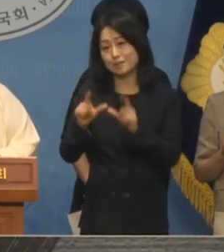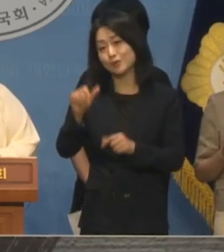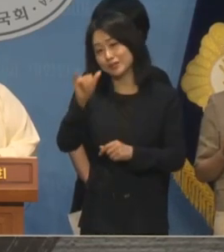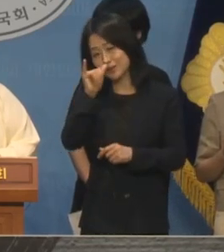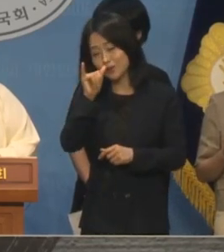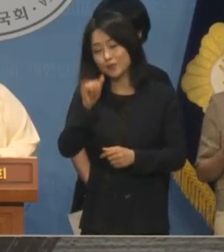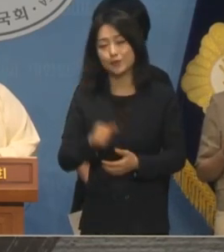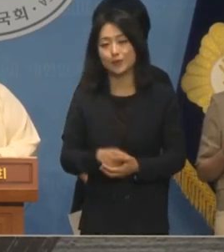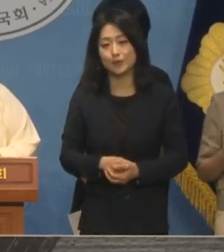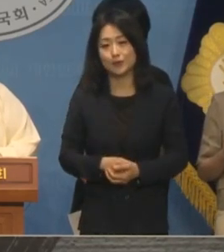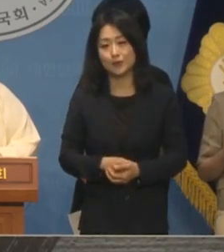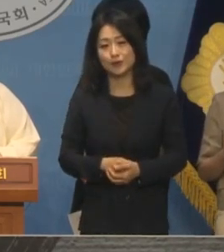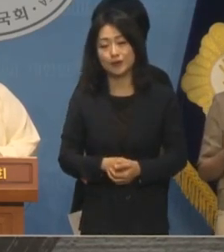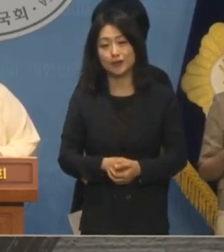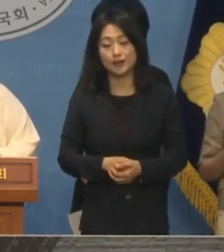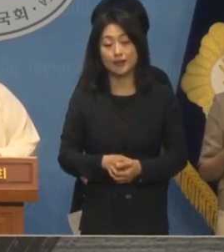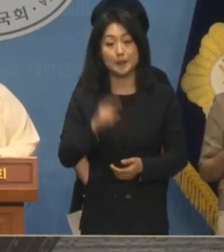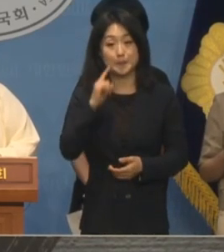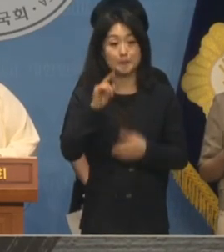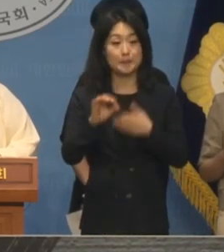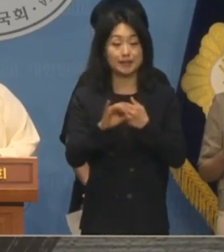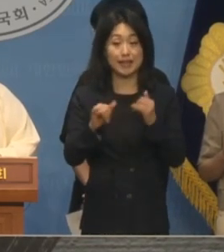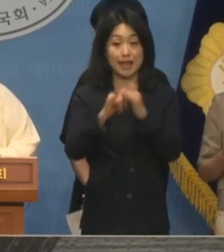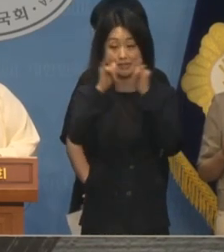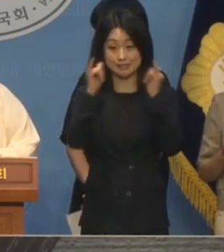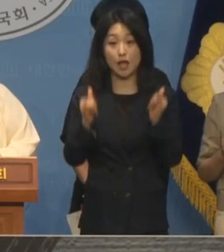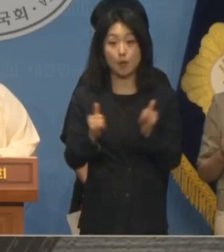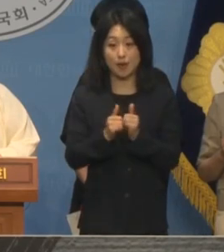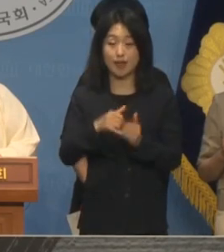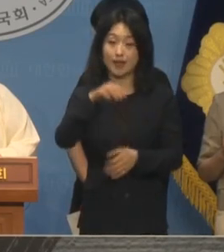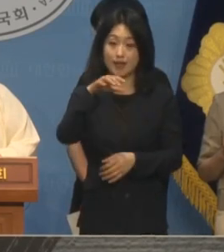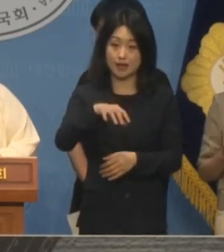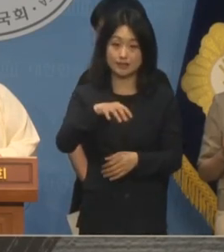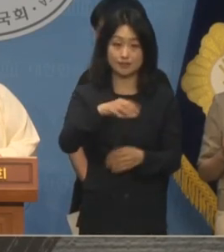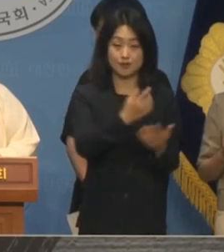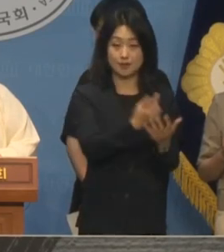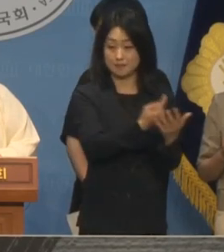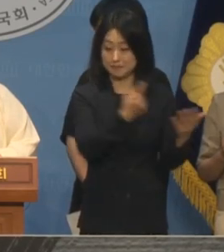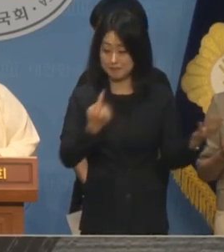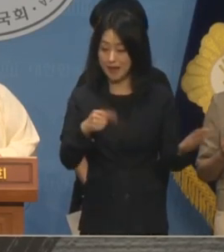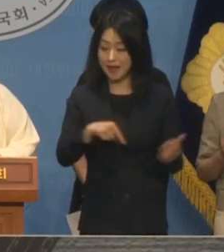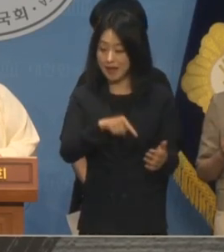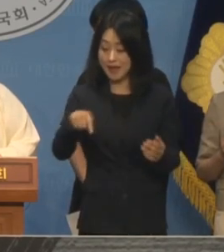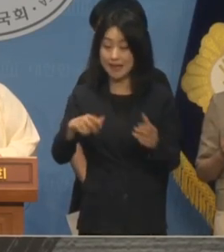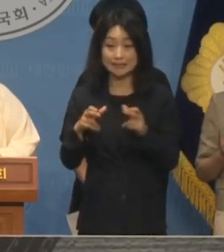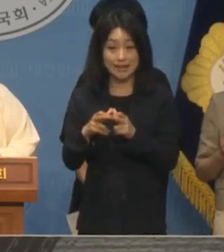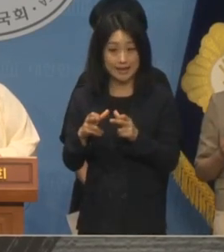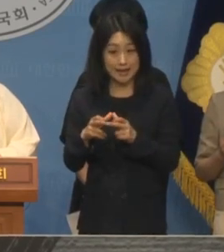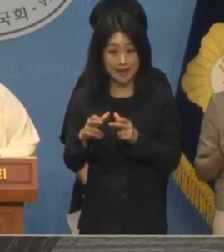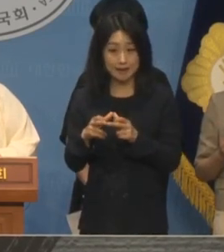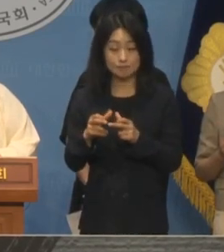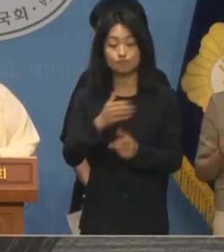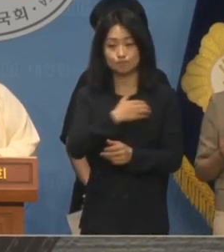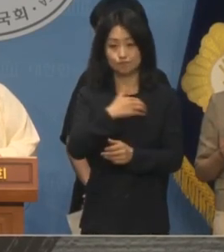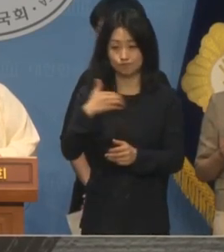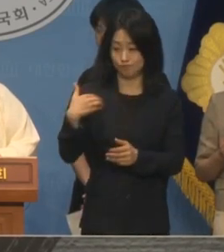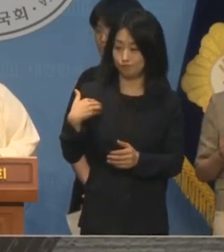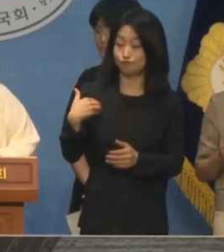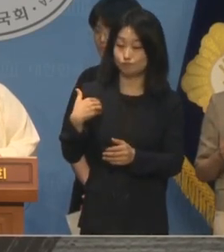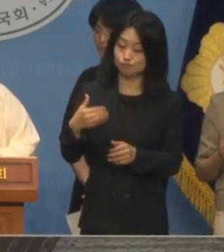사람들도 있습니다. 만약 사회에서 탈시설한 장애인에게 충분한